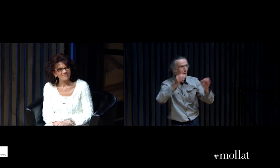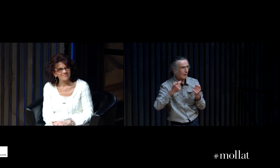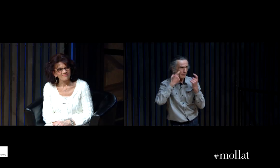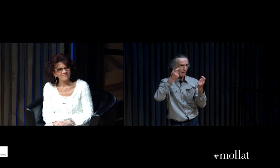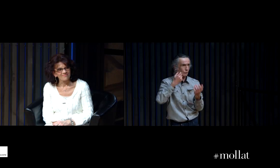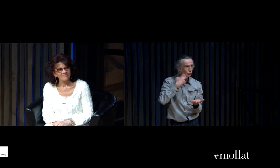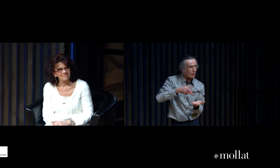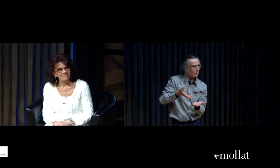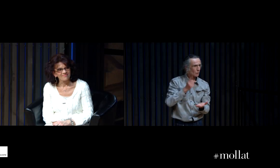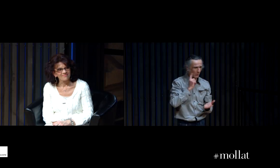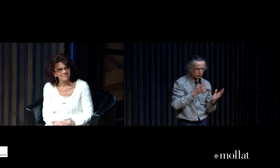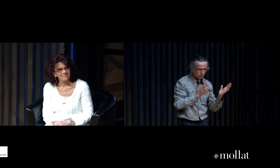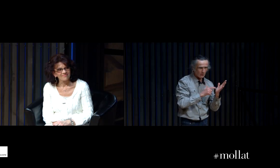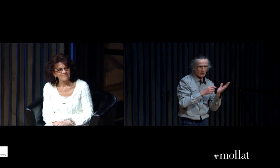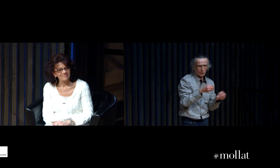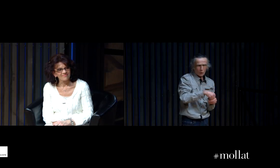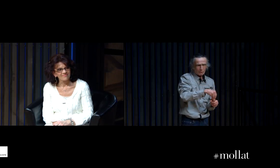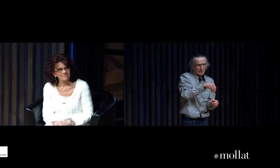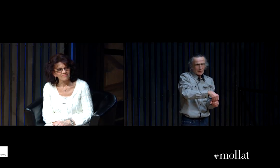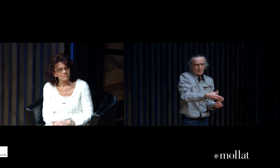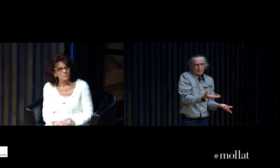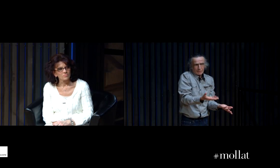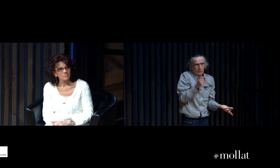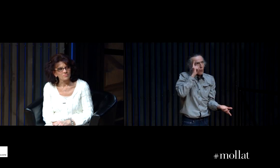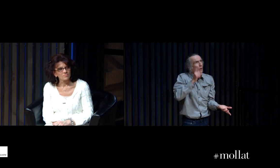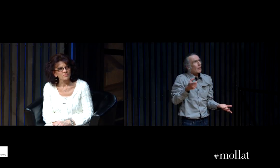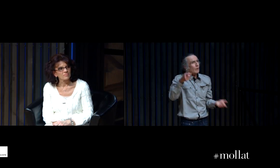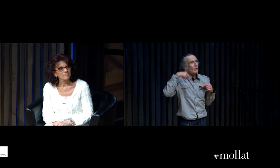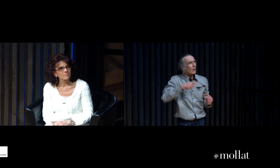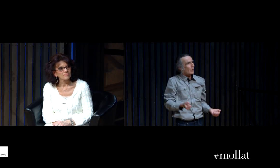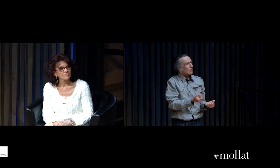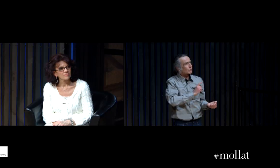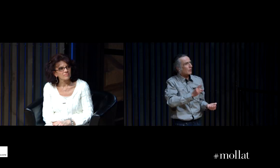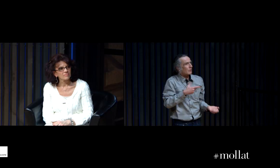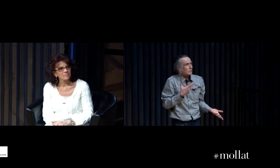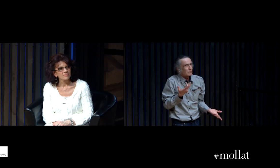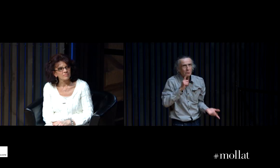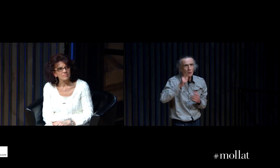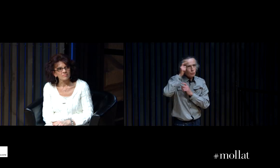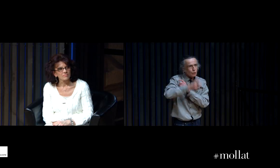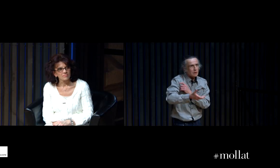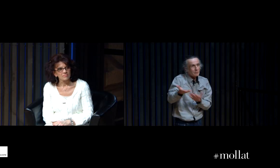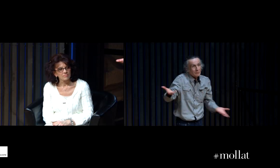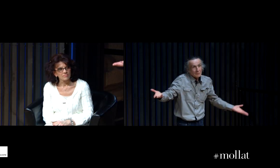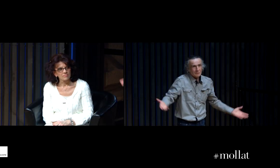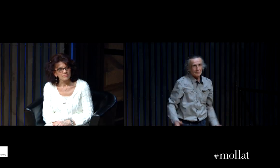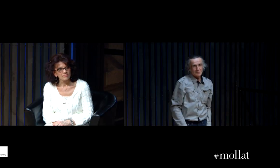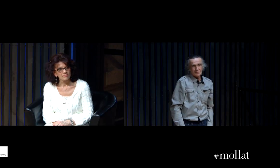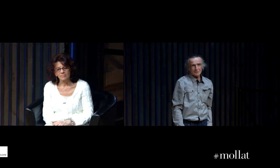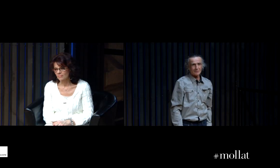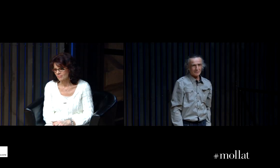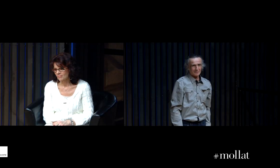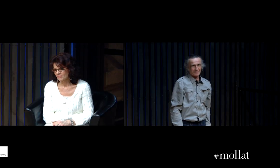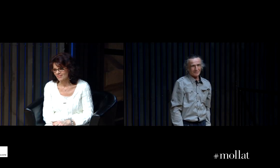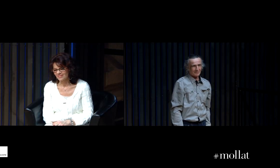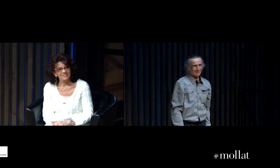des étrangers entendants qui parlaient chacun leur langue, ça serait très, très, très, très difficile. Il faudrait des interprètes partout et des milliers de cabines avec des traducteurs.